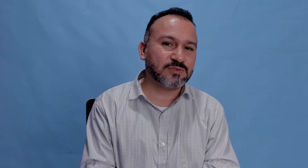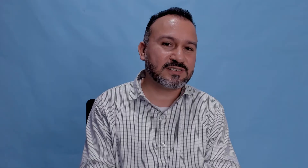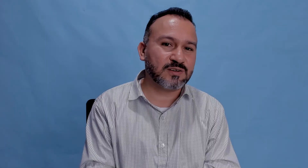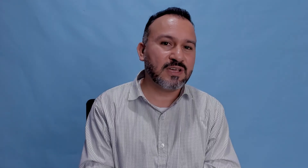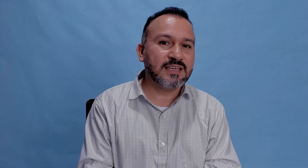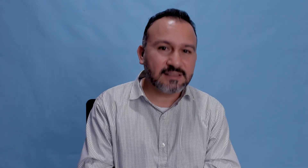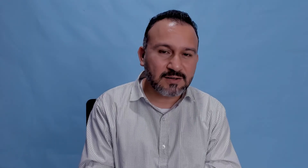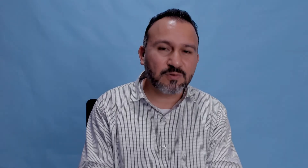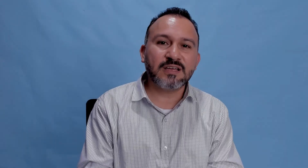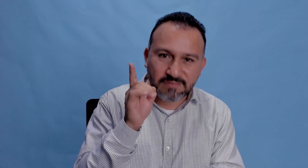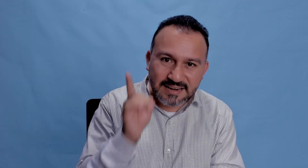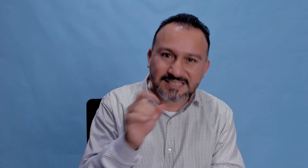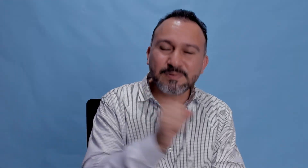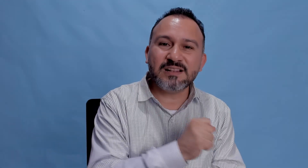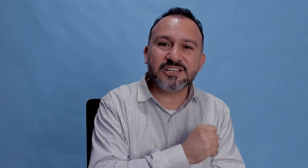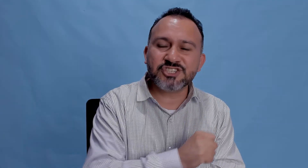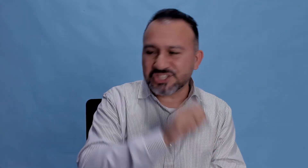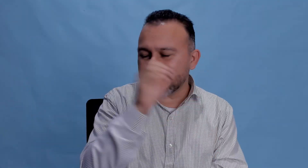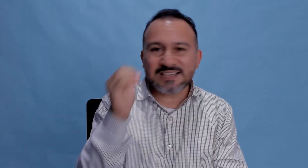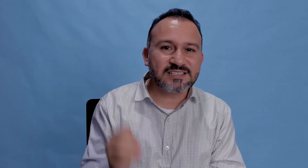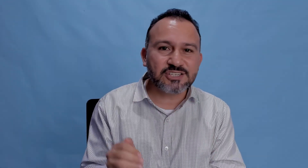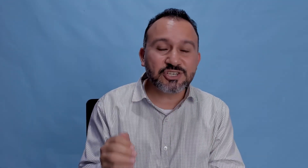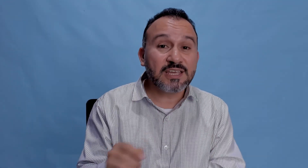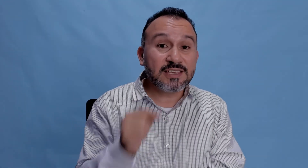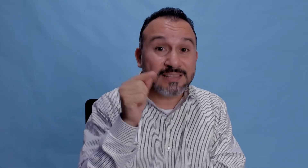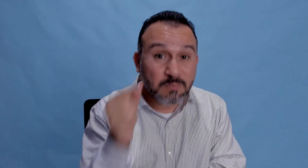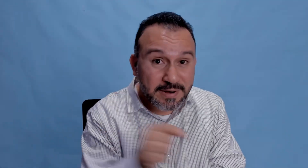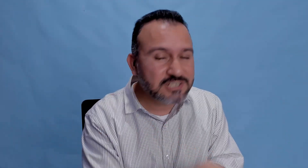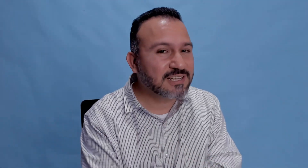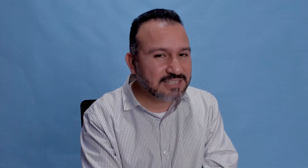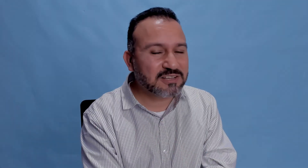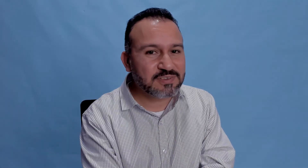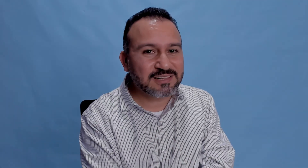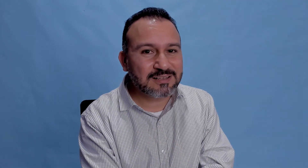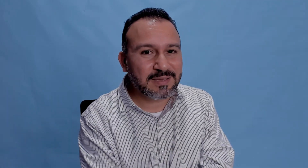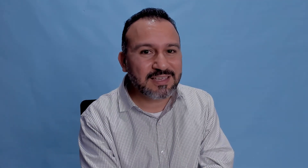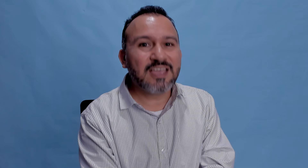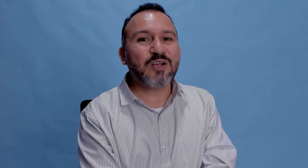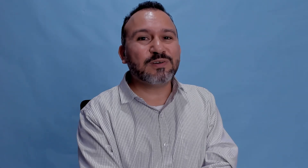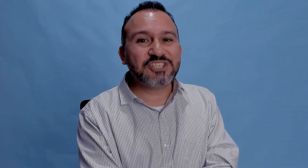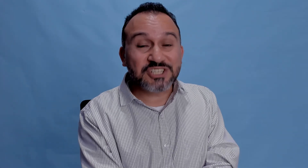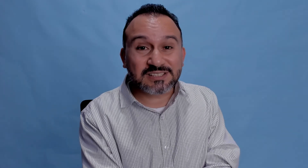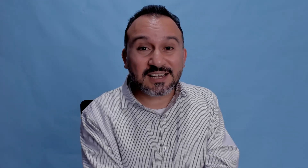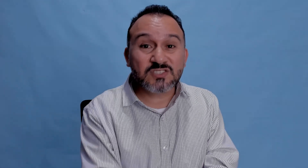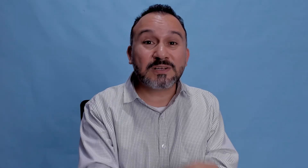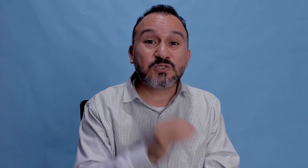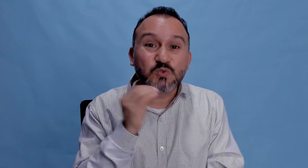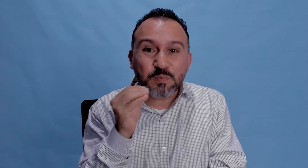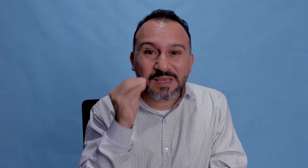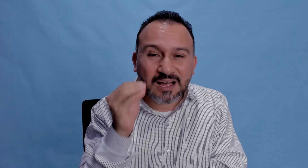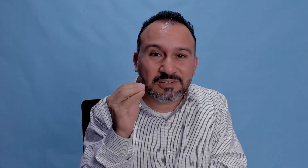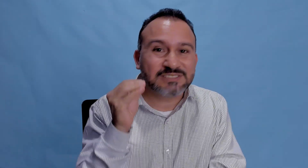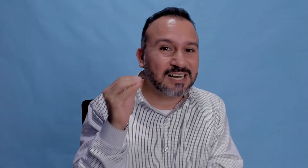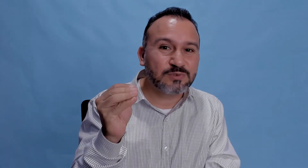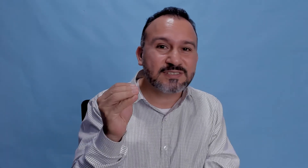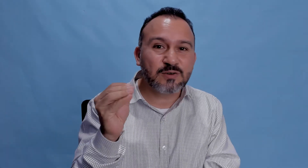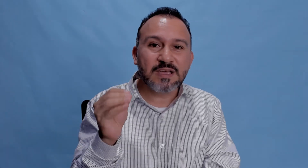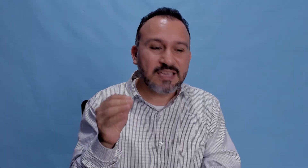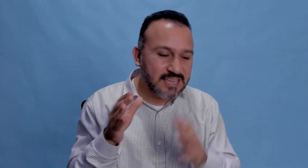tradução, então vai nessa playlist, já assiste e não perde na quinta-feira também, quando a gente traz uma super aula de tradução e